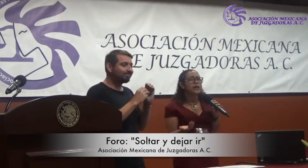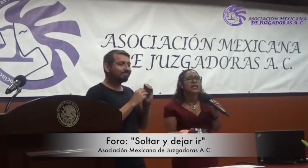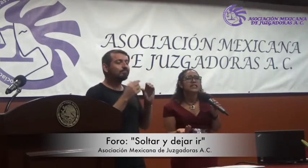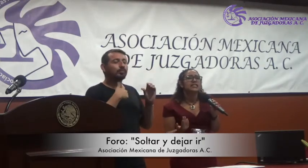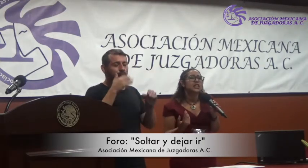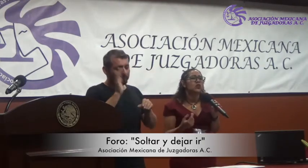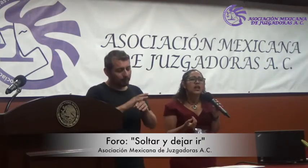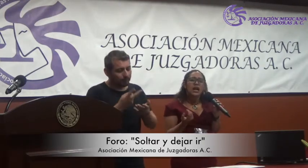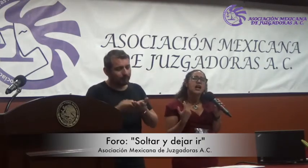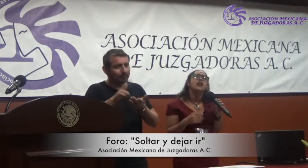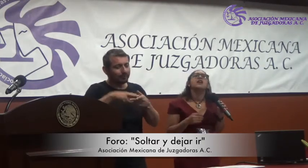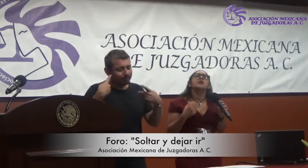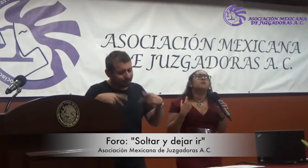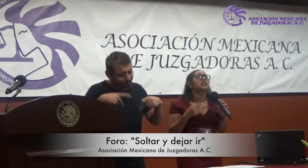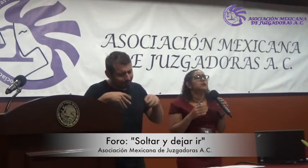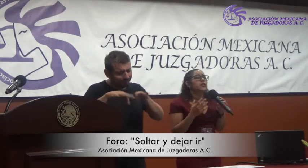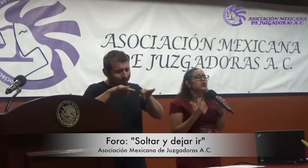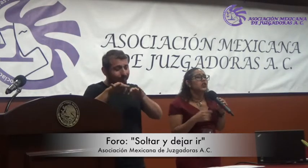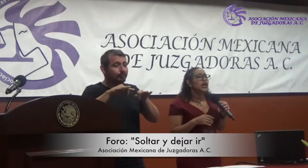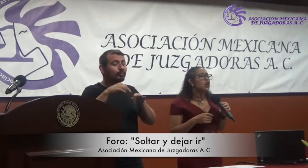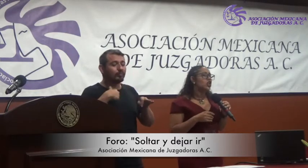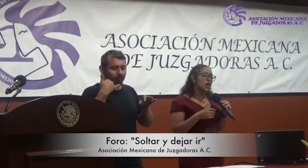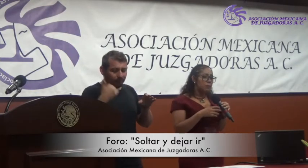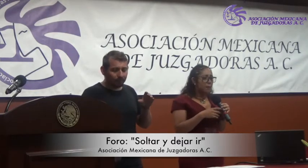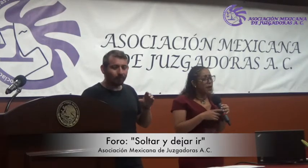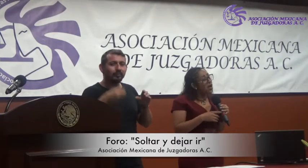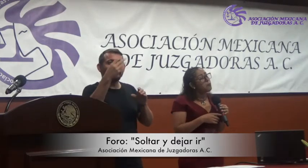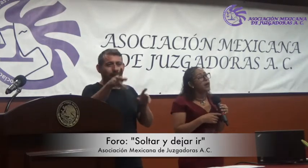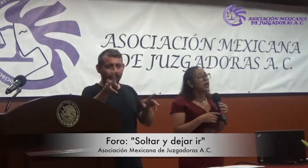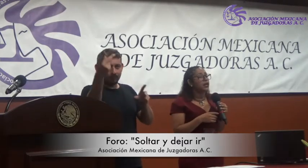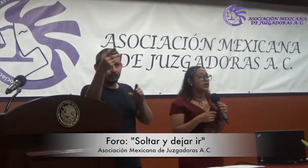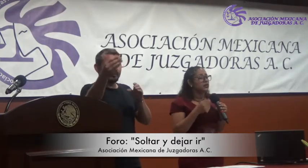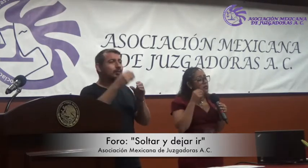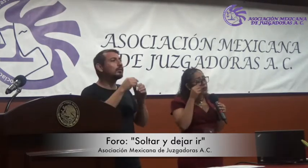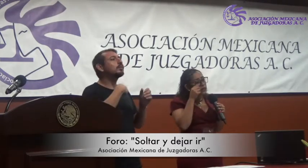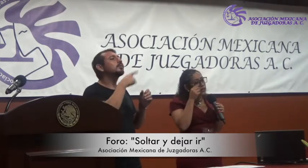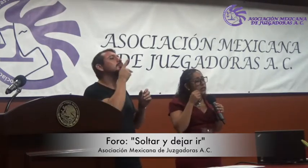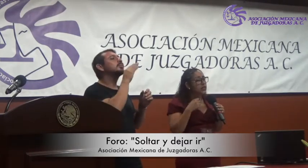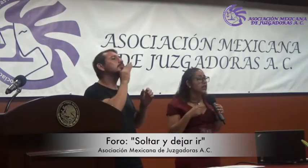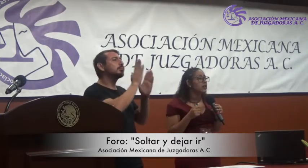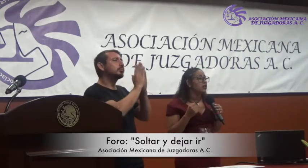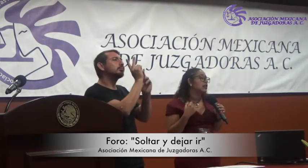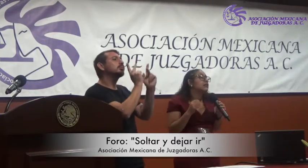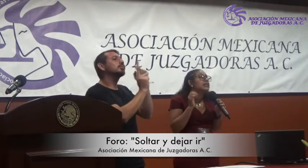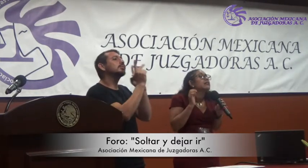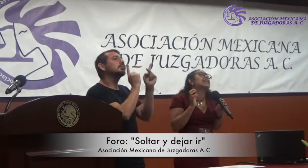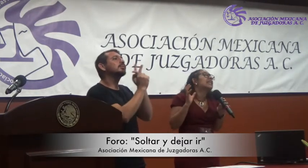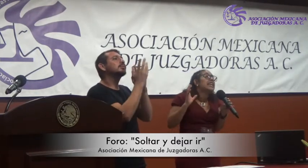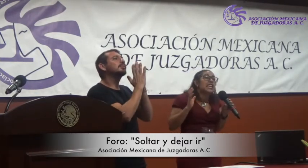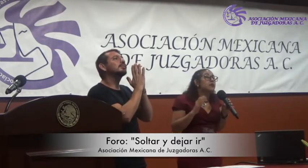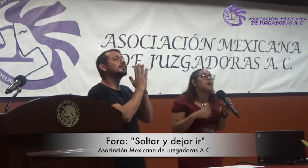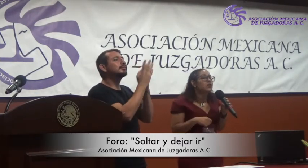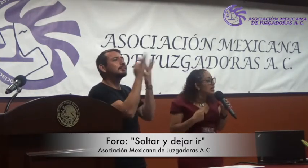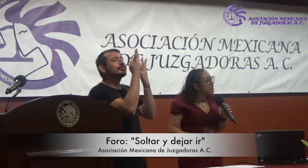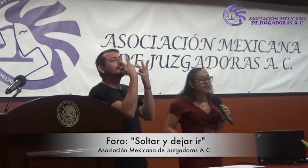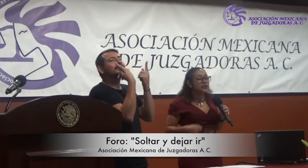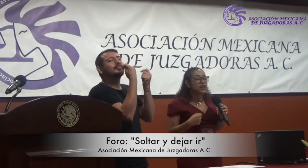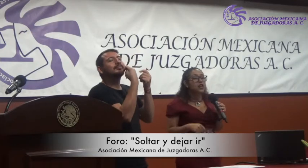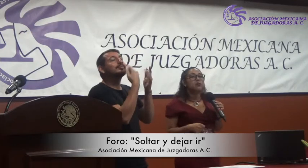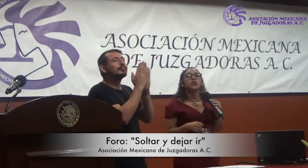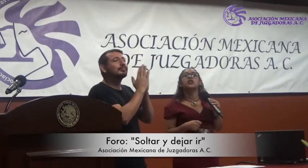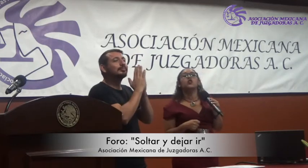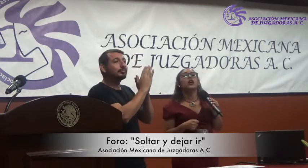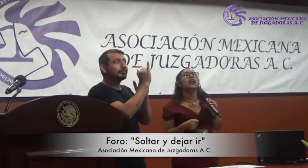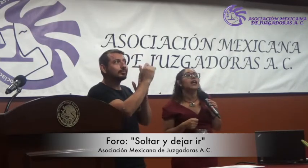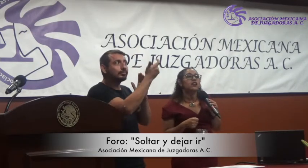cosas, empeñas el celular, vas y pones tu cara con el papá para que te preste dinero y ya sabes que te van a regañar, pero te atreves